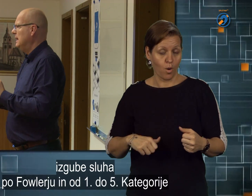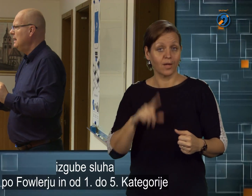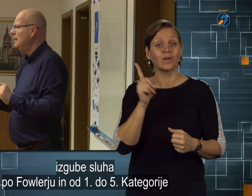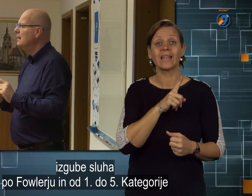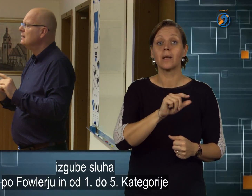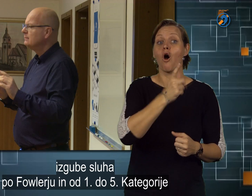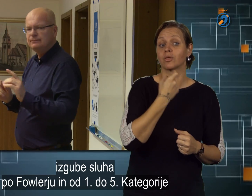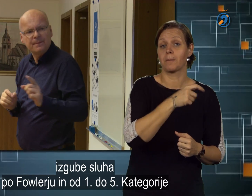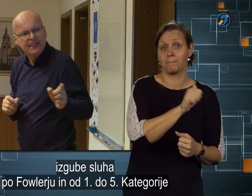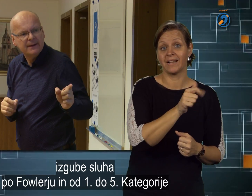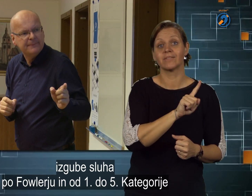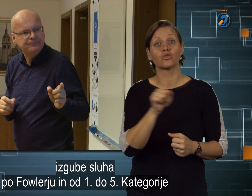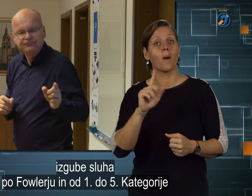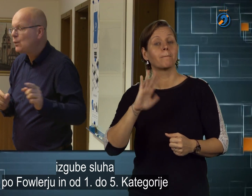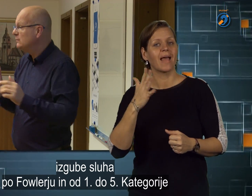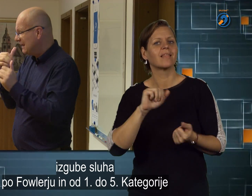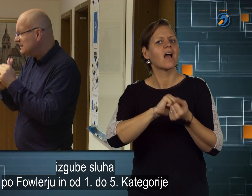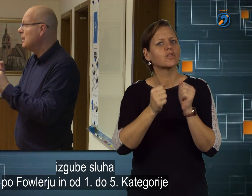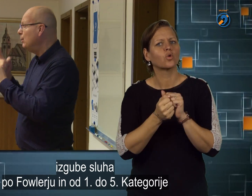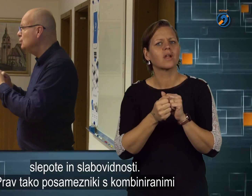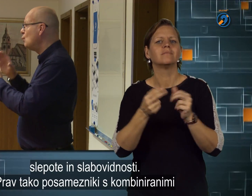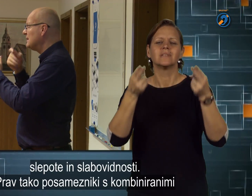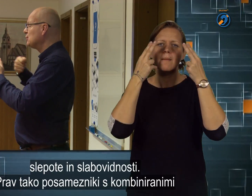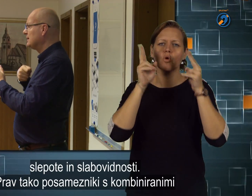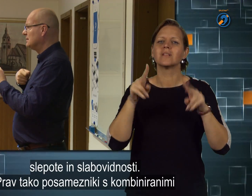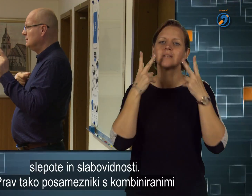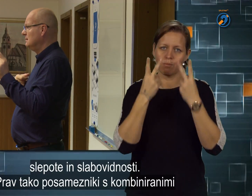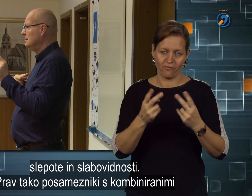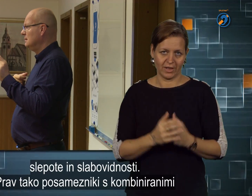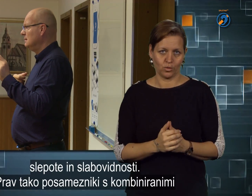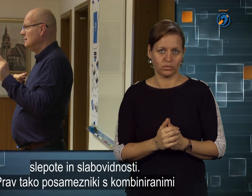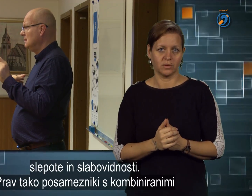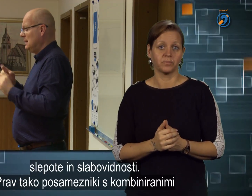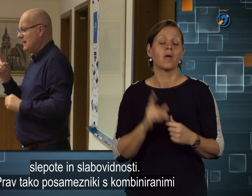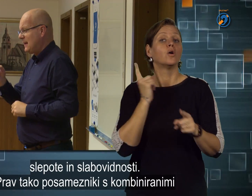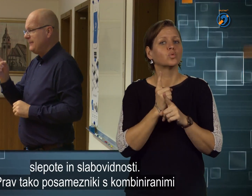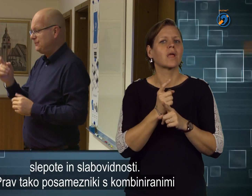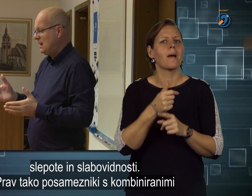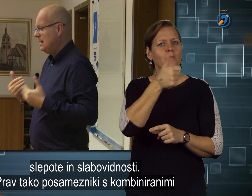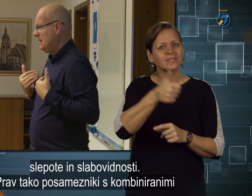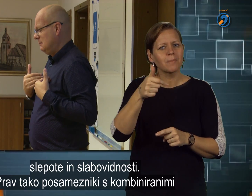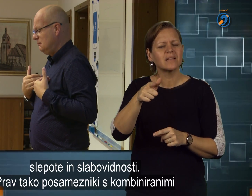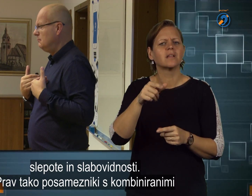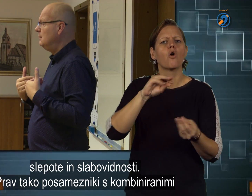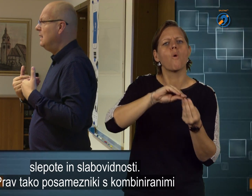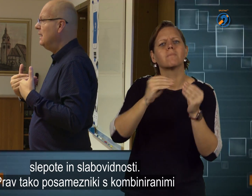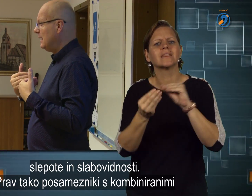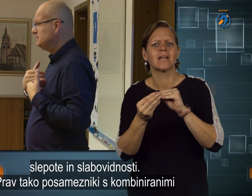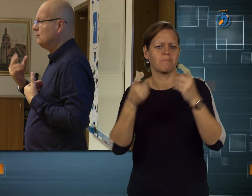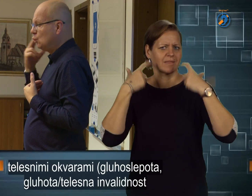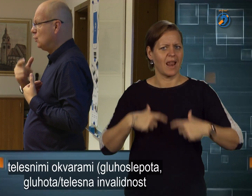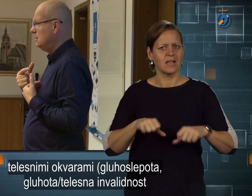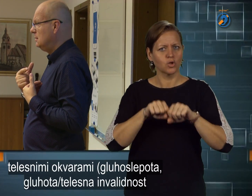Fowlerju in od 1 do 5 kategorije slepote in slabovidnosti. Prav tako posamezniki s